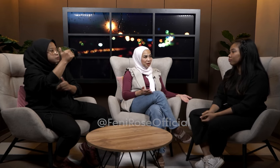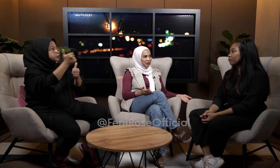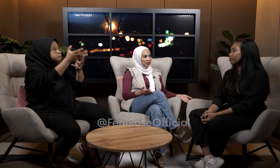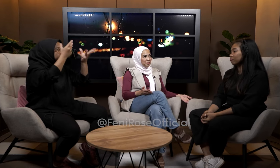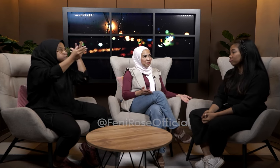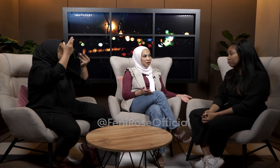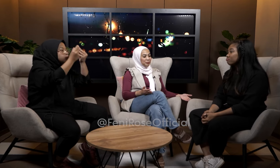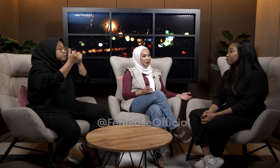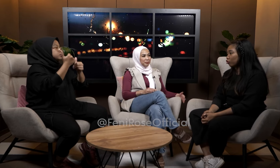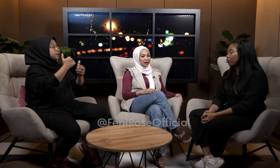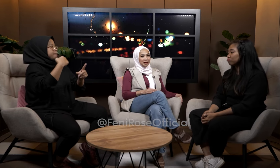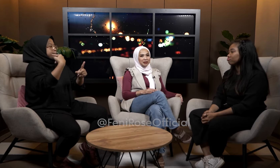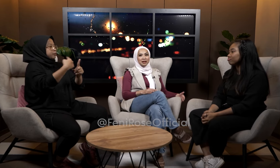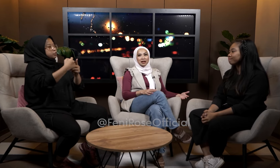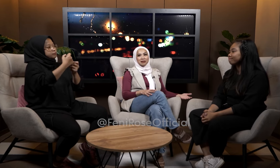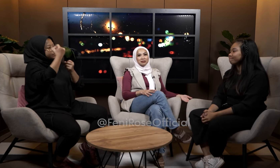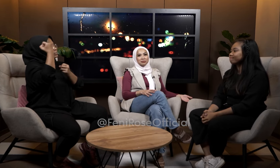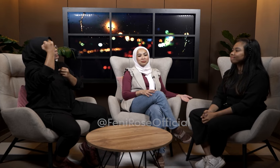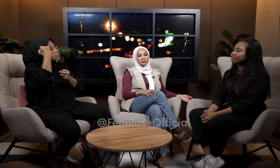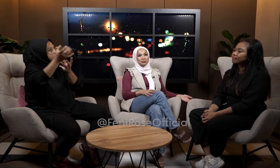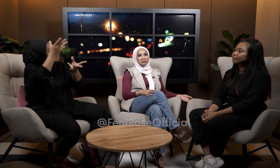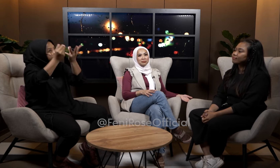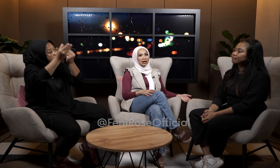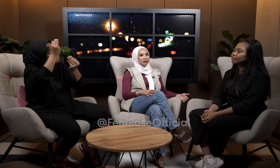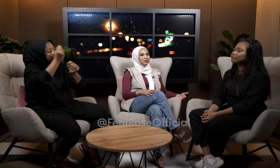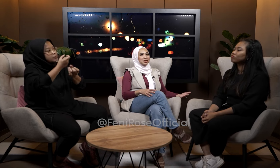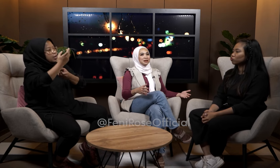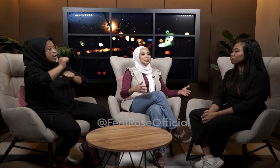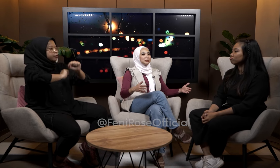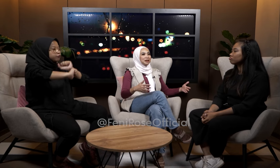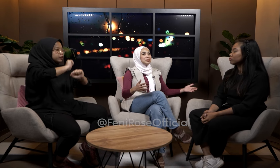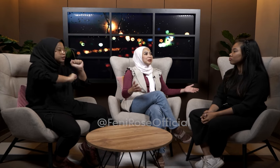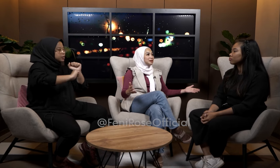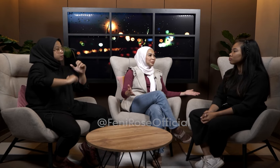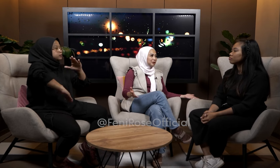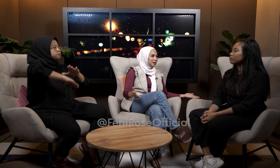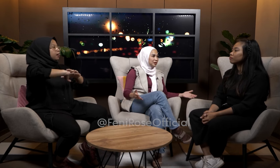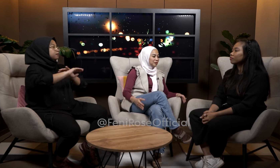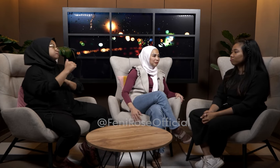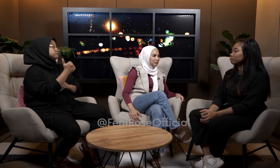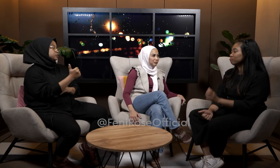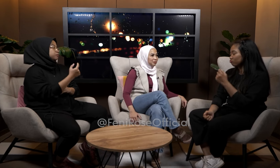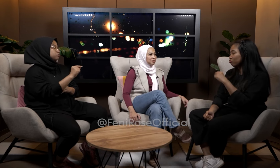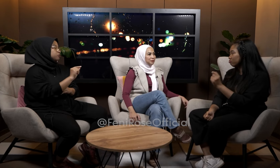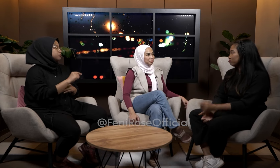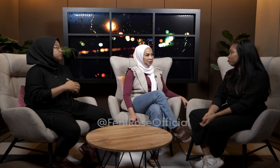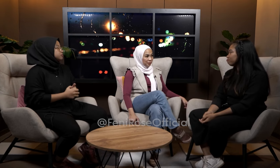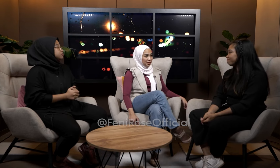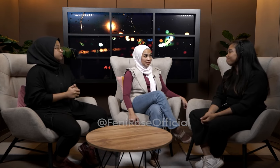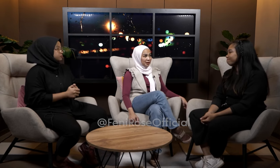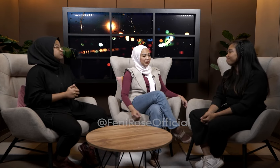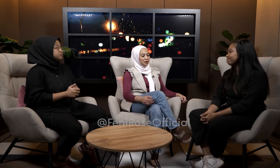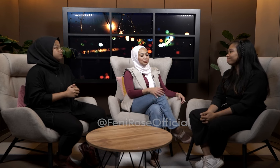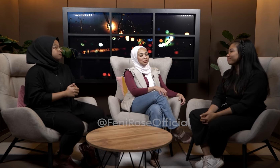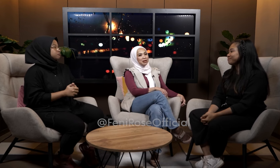ya bisa menyampaikan ide dan beraktivitasnya lebih maksimal seperti ee yang biasanya gitu